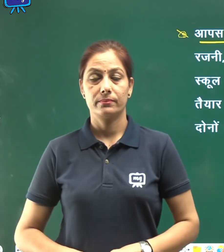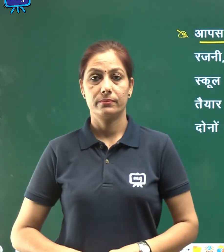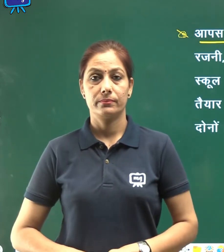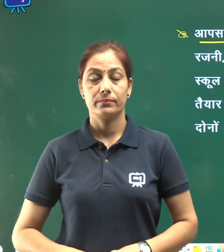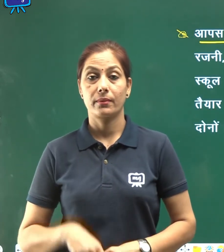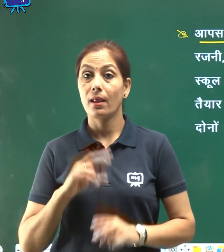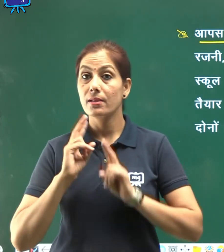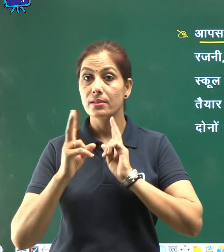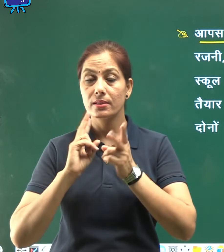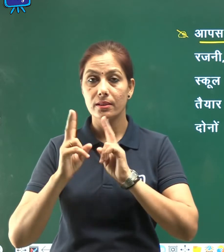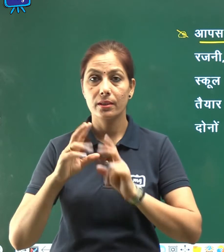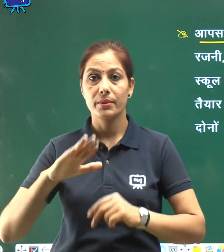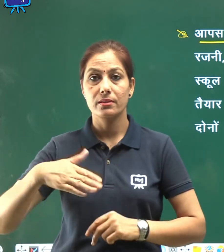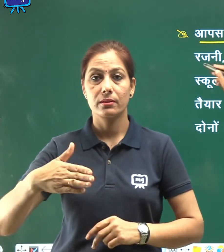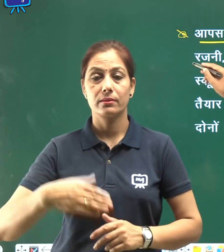चर्चा के पश्चात